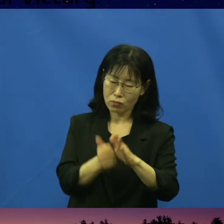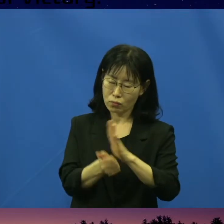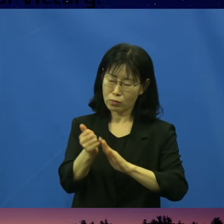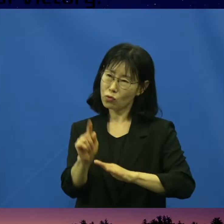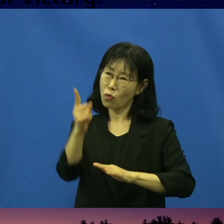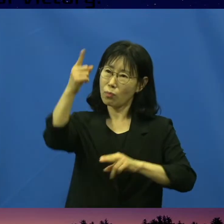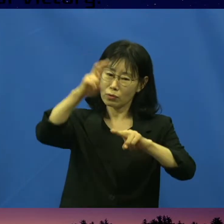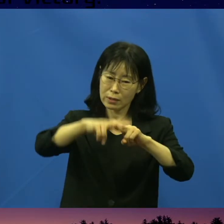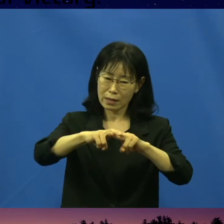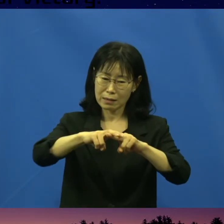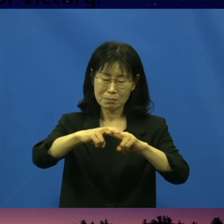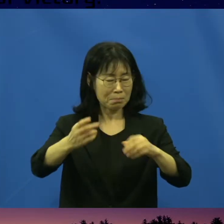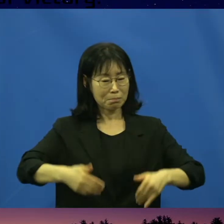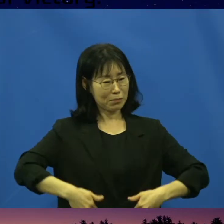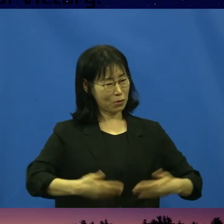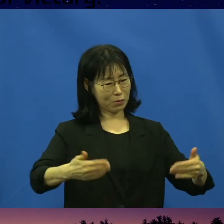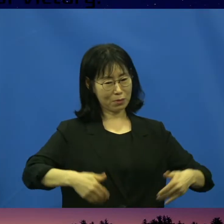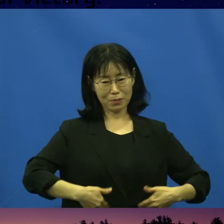거죠.